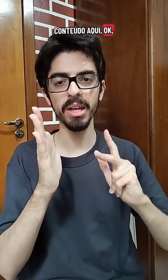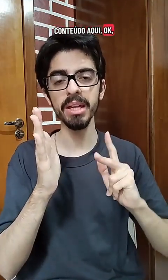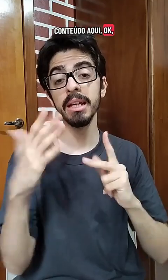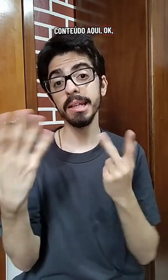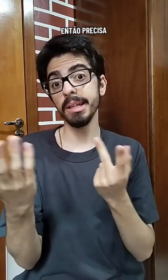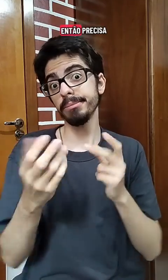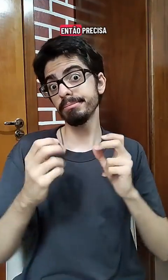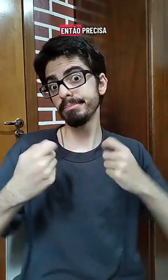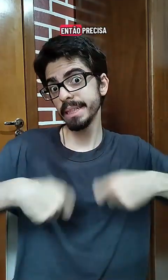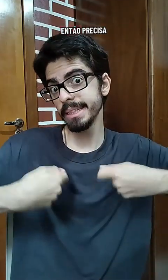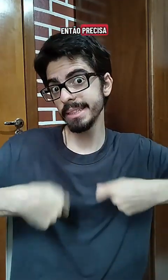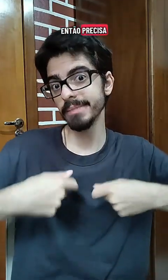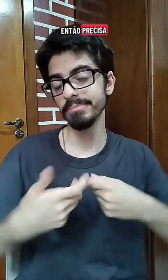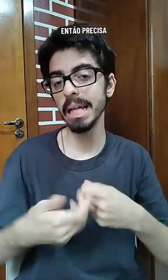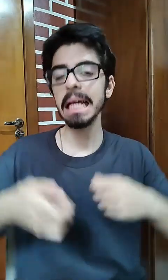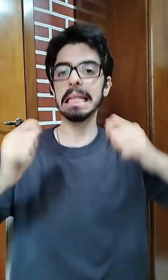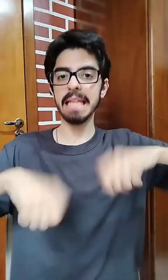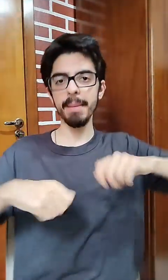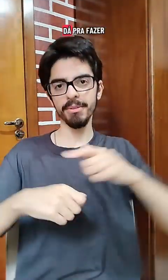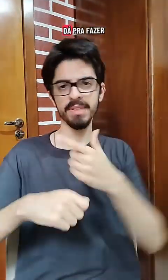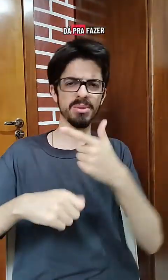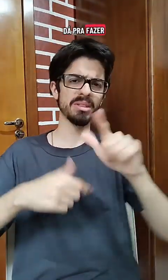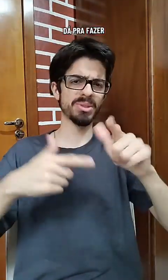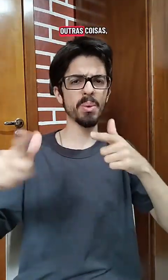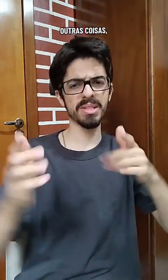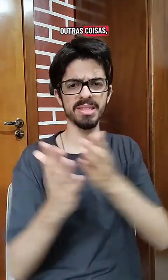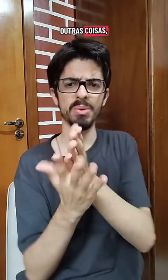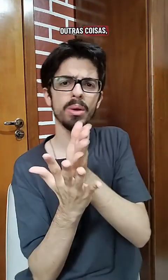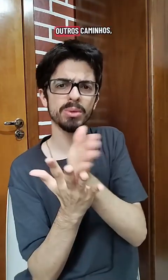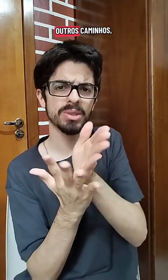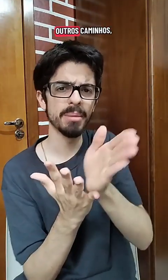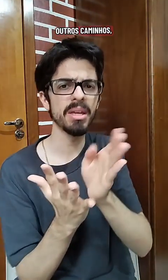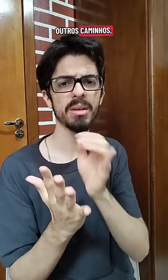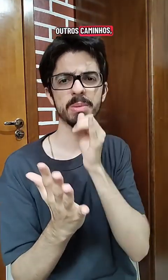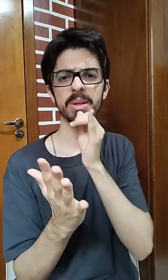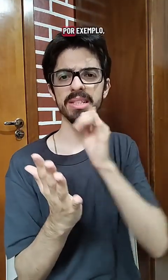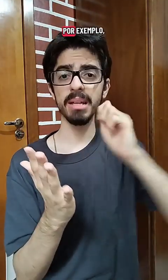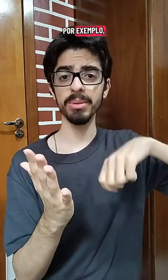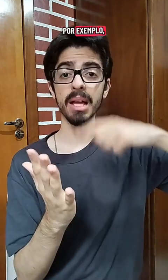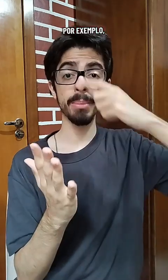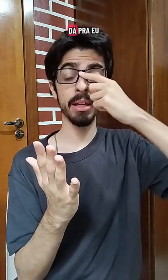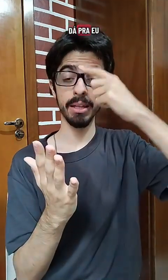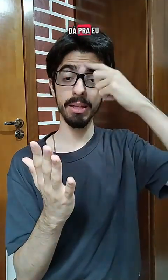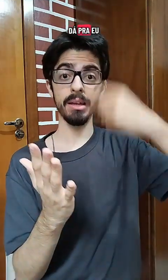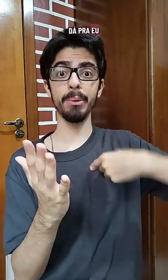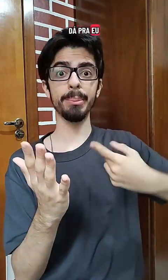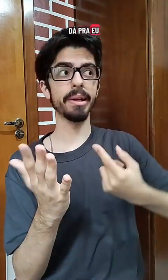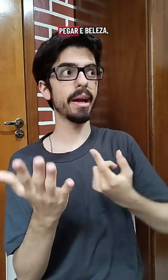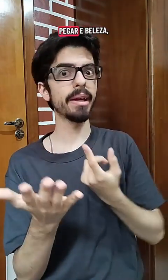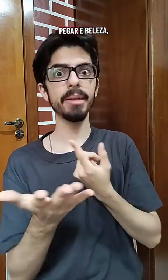ok? Então precisa. Dá pra fazer outras coisas, outros caminhos, por exemplo, dá pra eu pegar e,